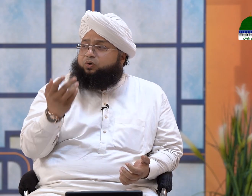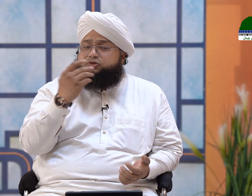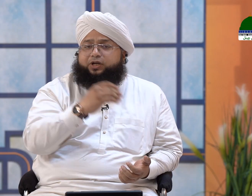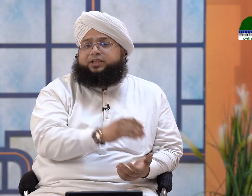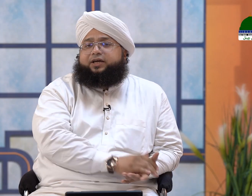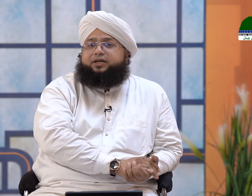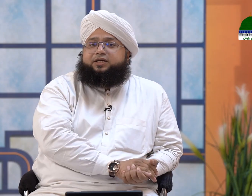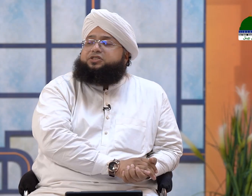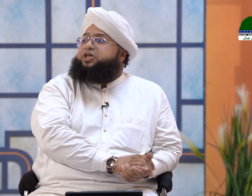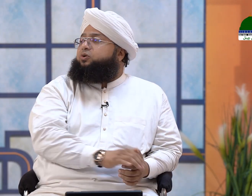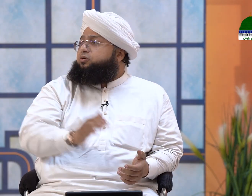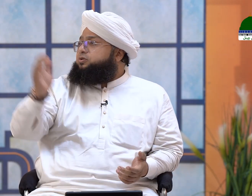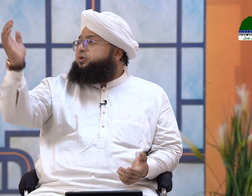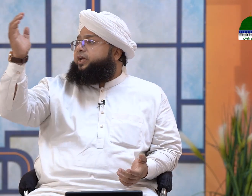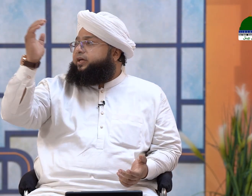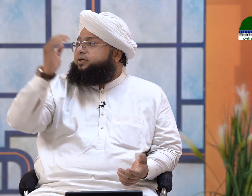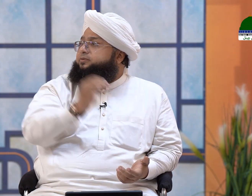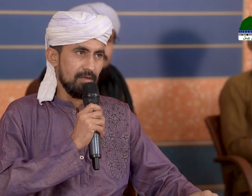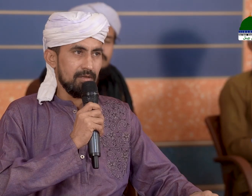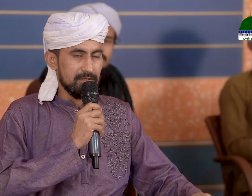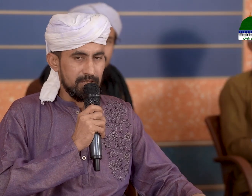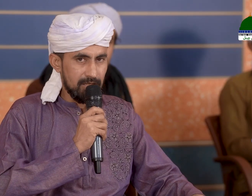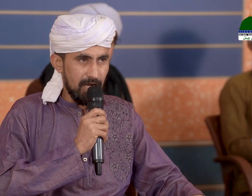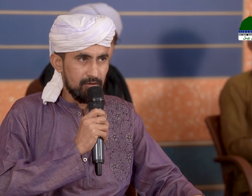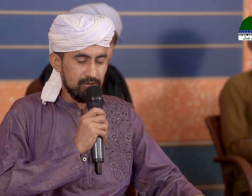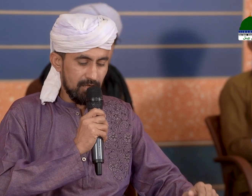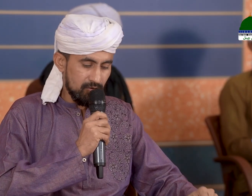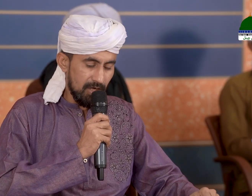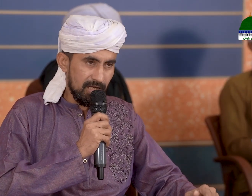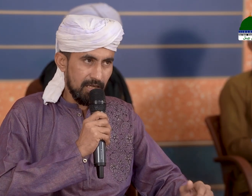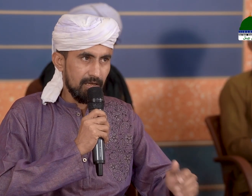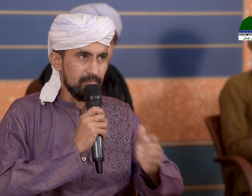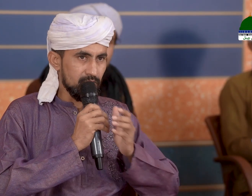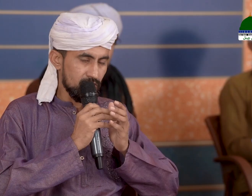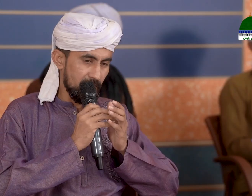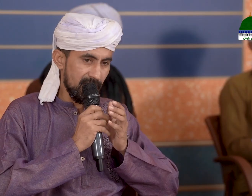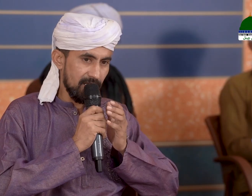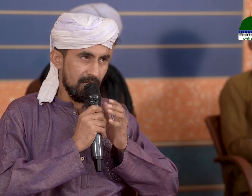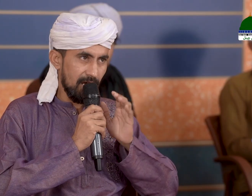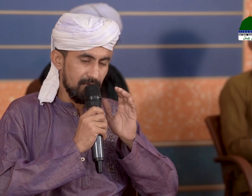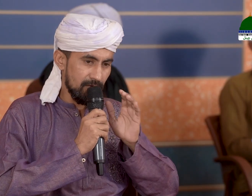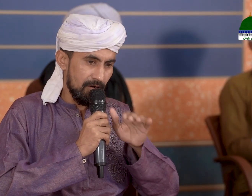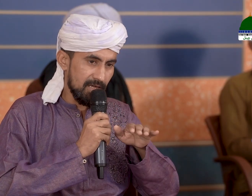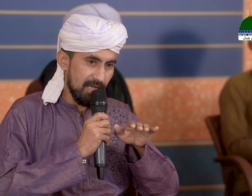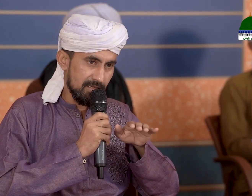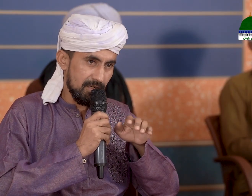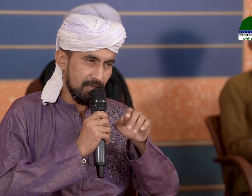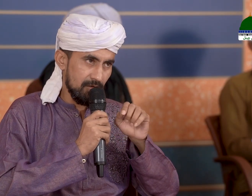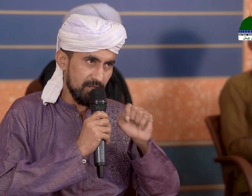کون سناتا ہے؟ جی کون کون سنائیں گے؟ چھینک آئے تو سر جھکا کے، منہ چھپا کے، آواز آہستہ کرتے ہوئے